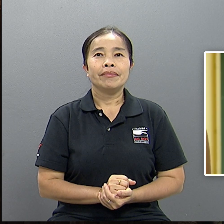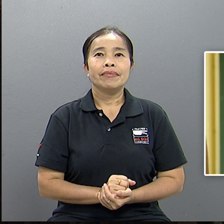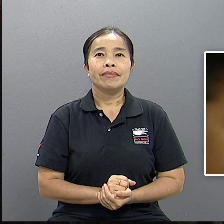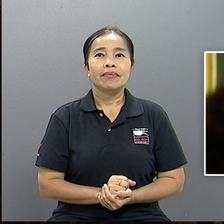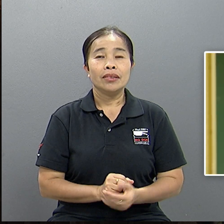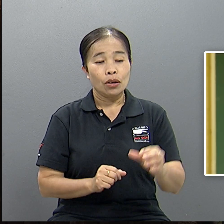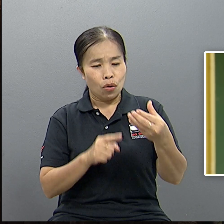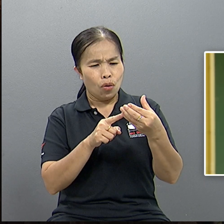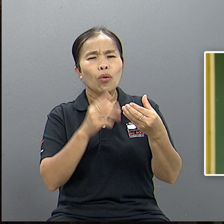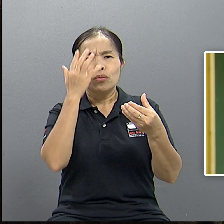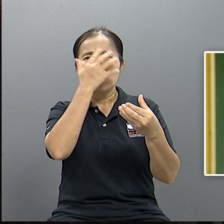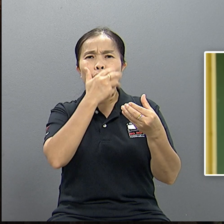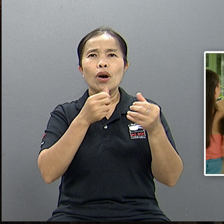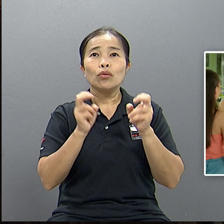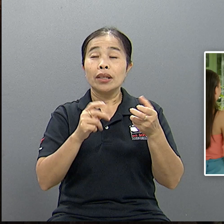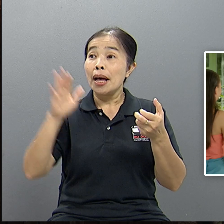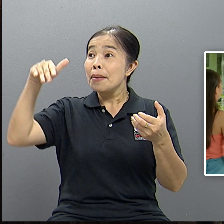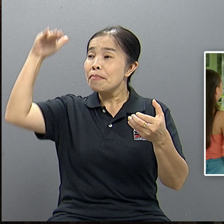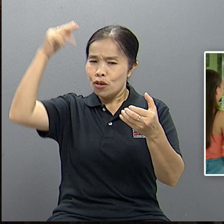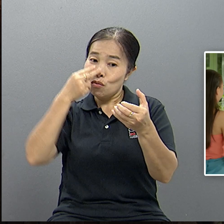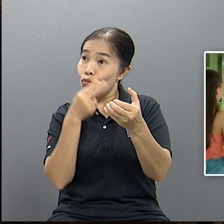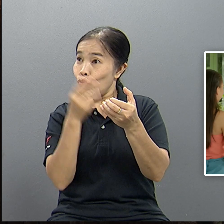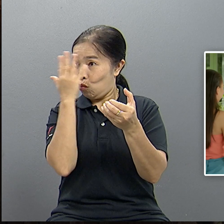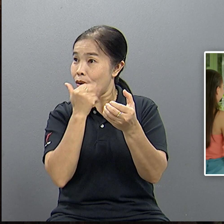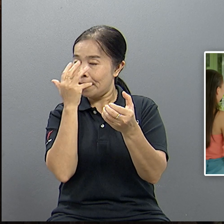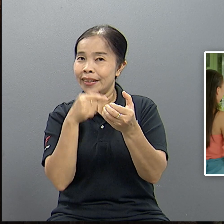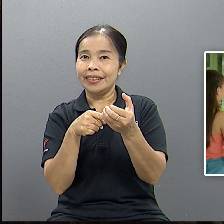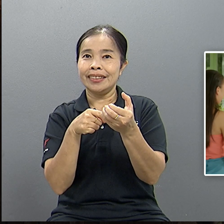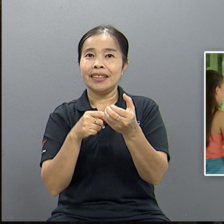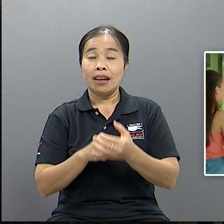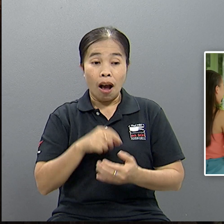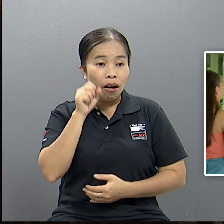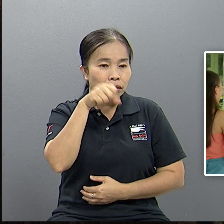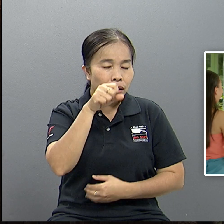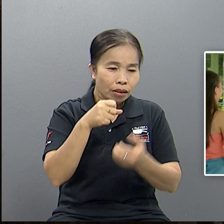ตัวนี้ก็สวยพี่วาดดูสิ ใช่ แ